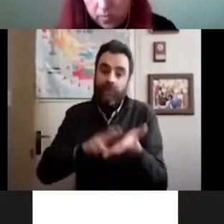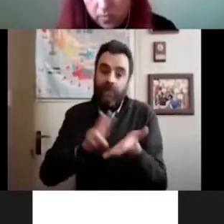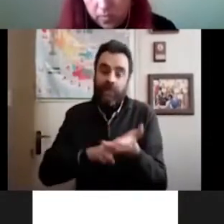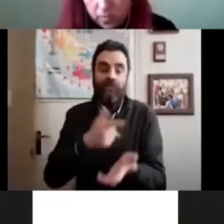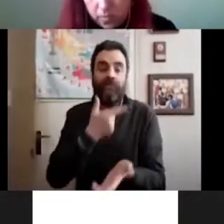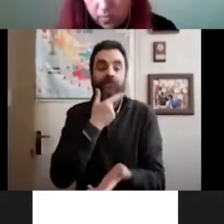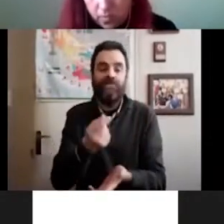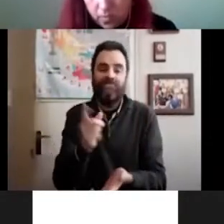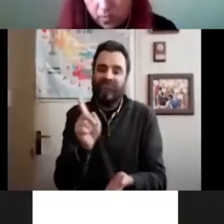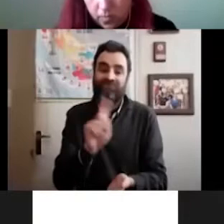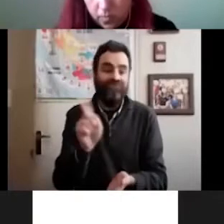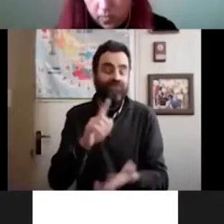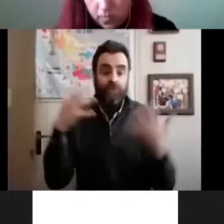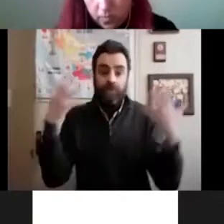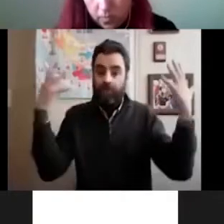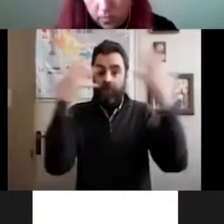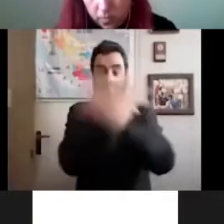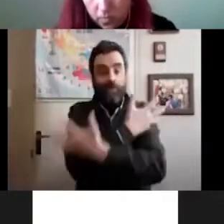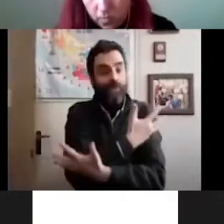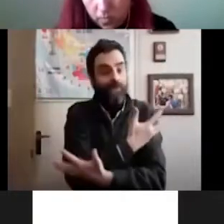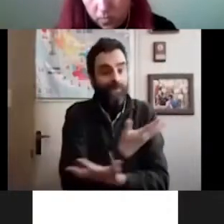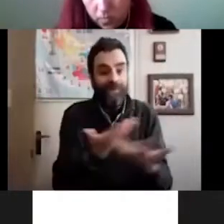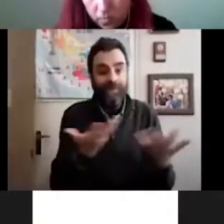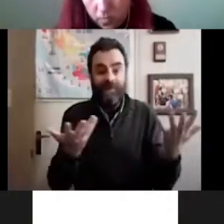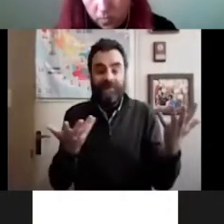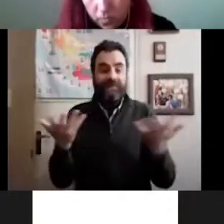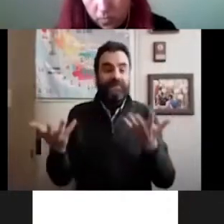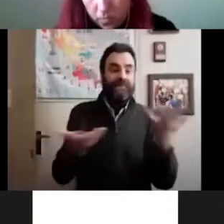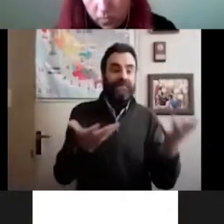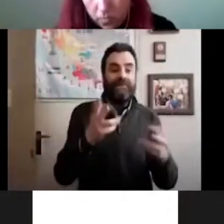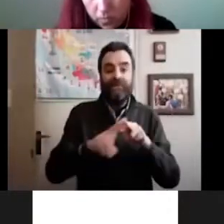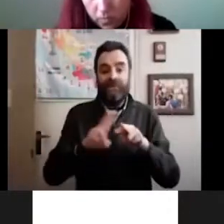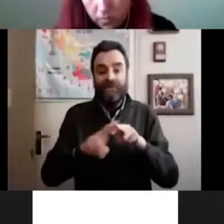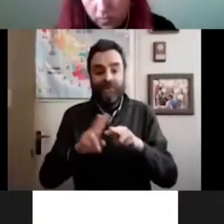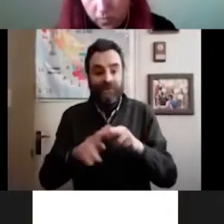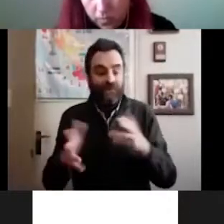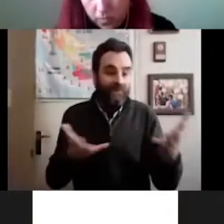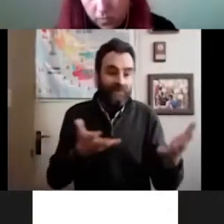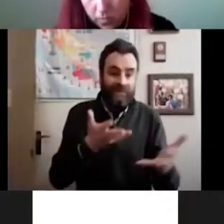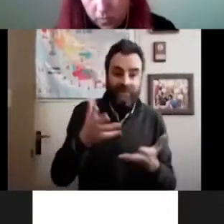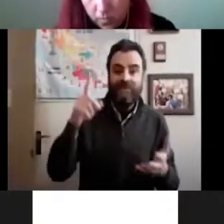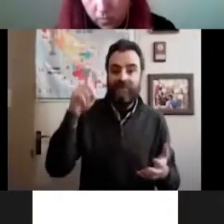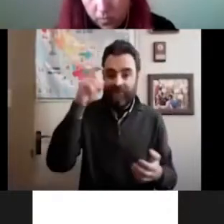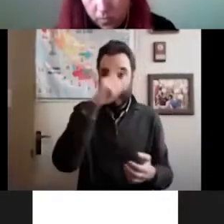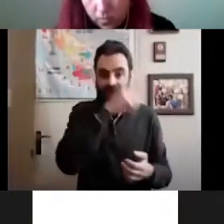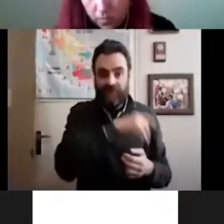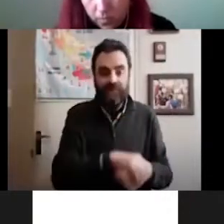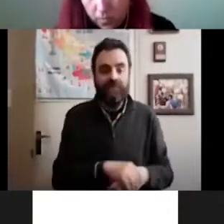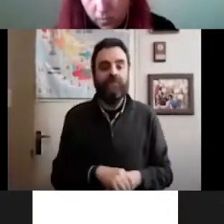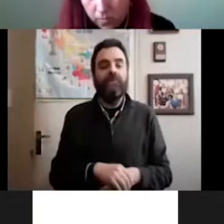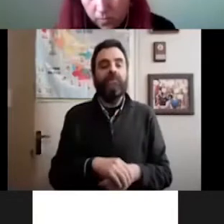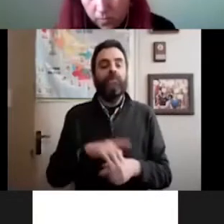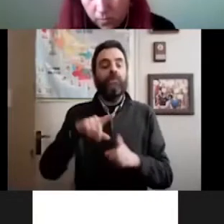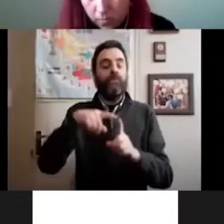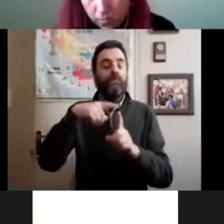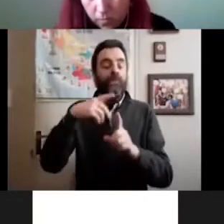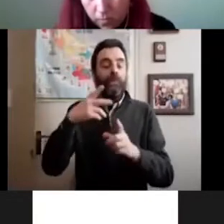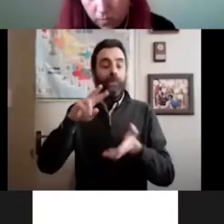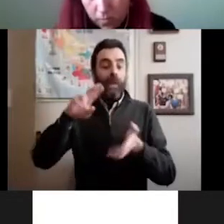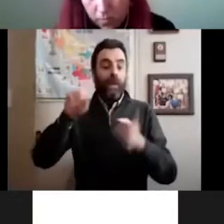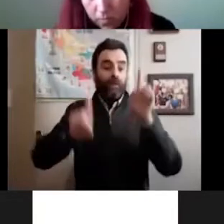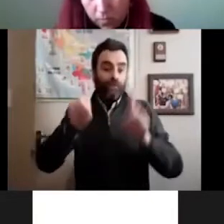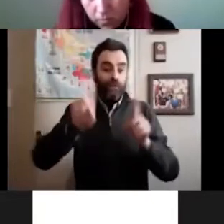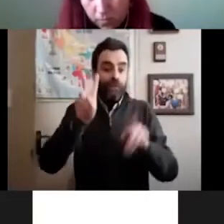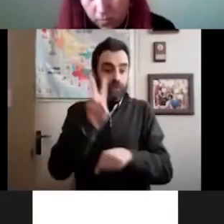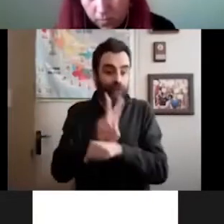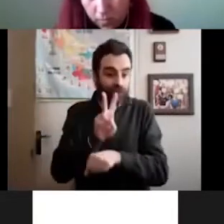el tema del coronavirus, y la verdad no fue fácil, fue muy confuso todo esto, qué se hacía, cómo se manejaba, fue